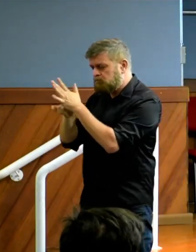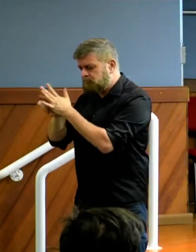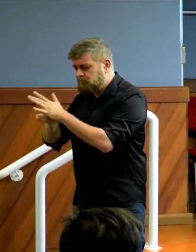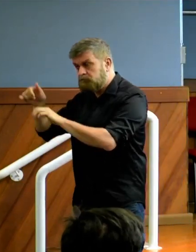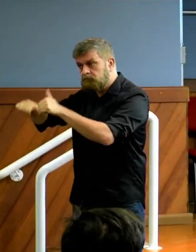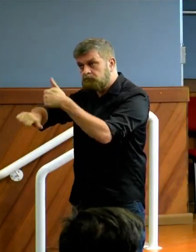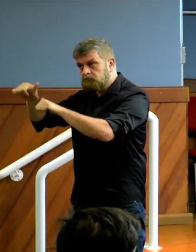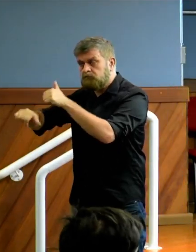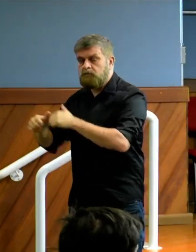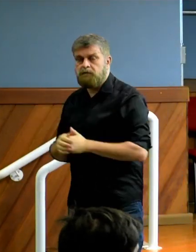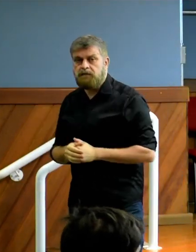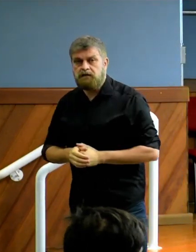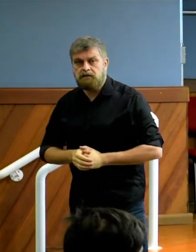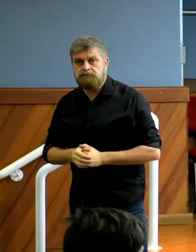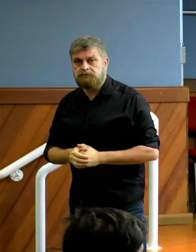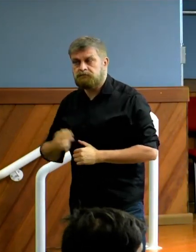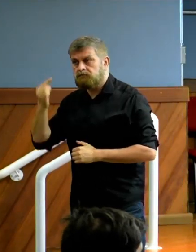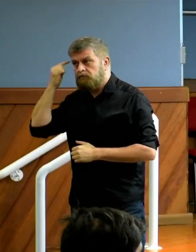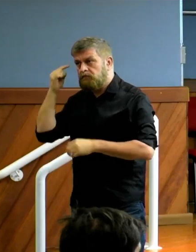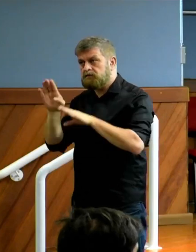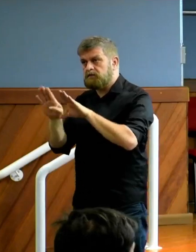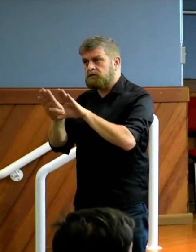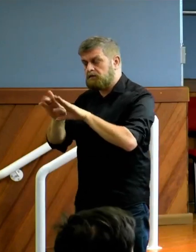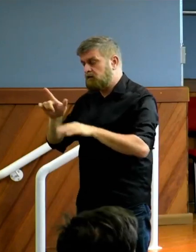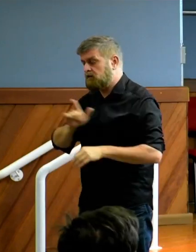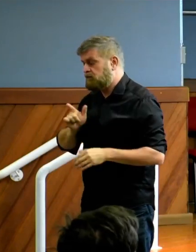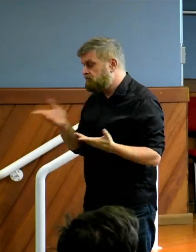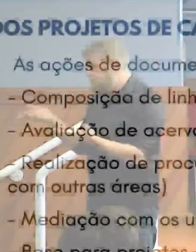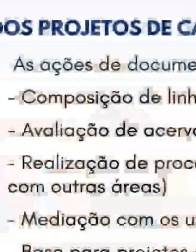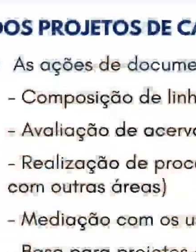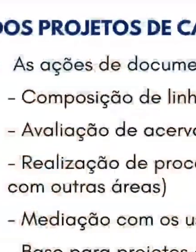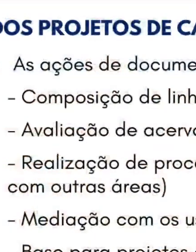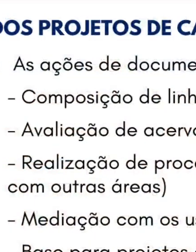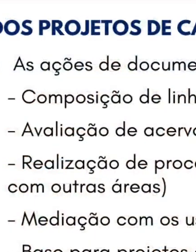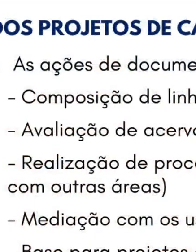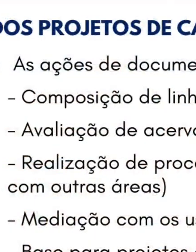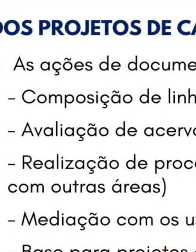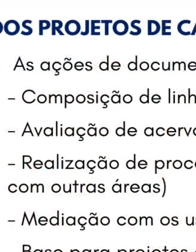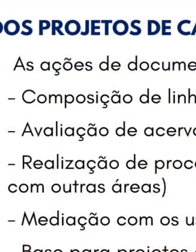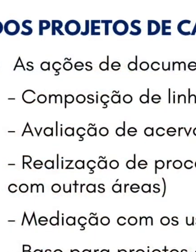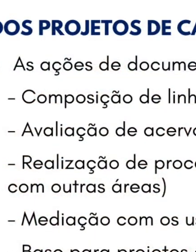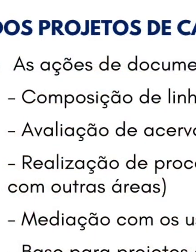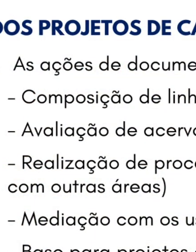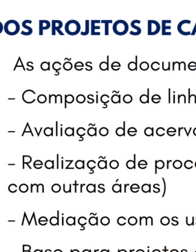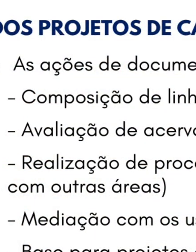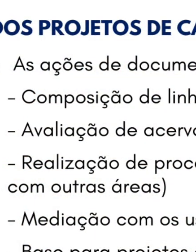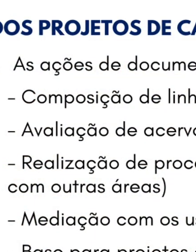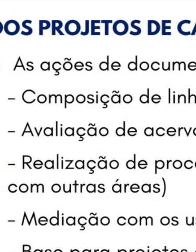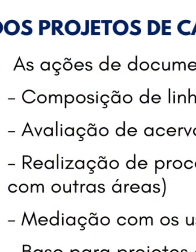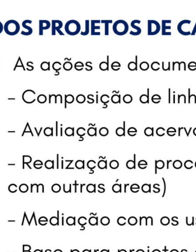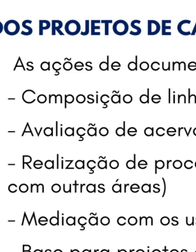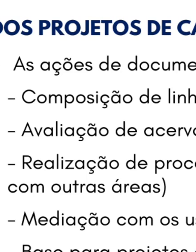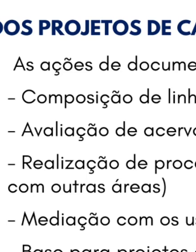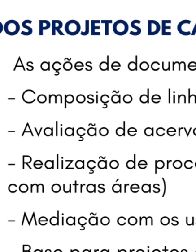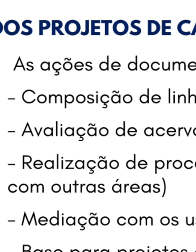as situações, né? Então, pensar também, né, na mediação com os usuários, isso é importante porque chega a pessoa no